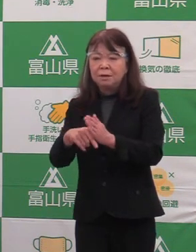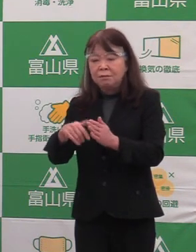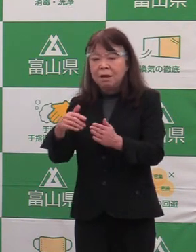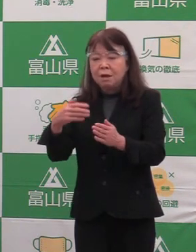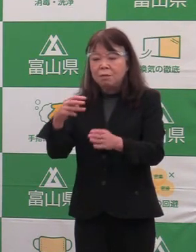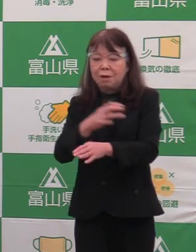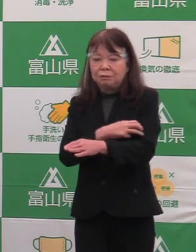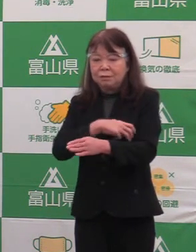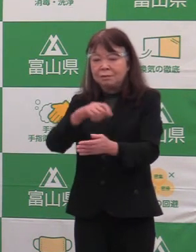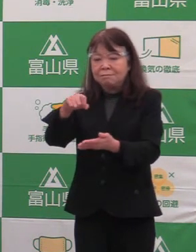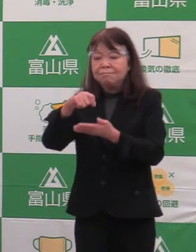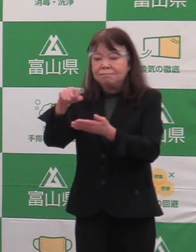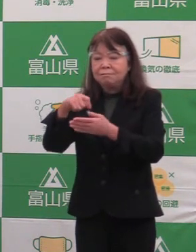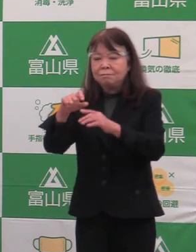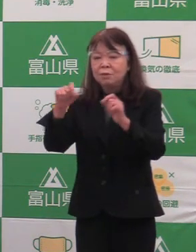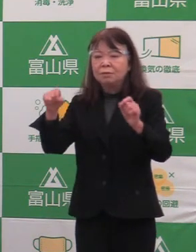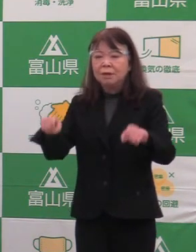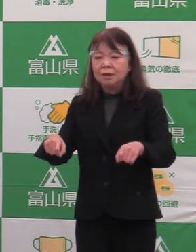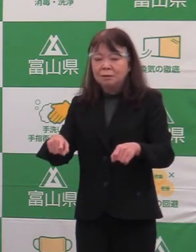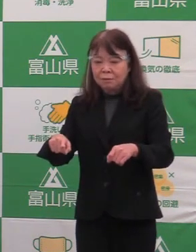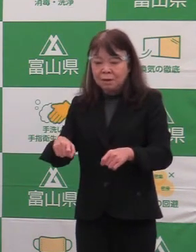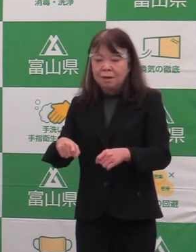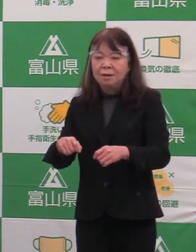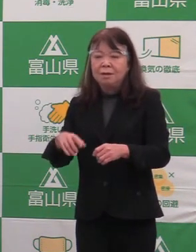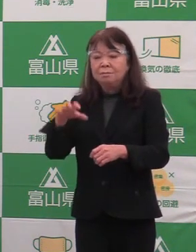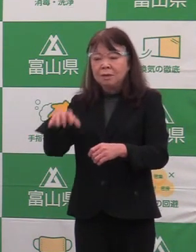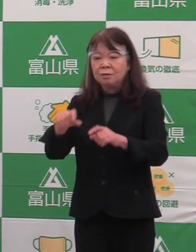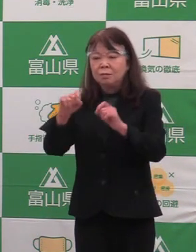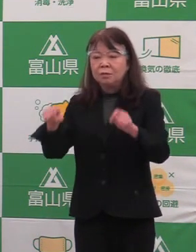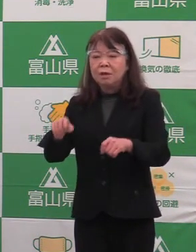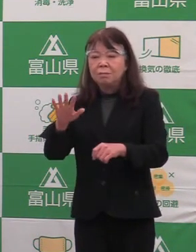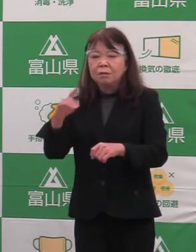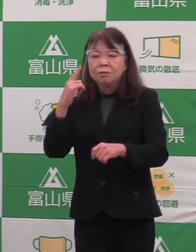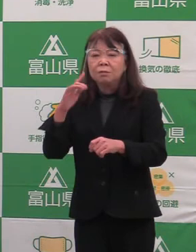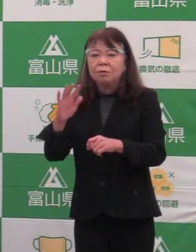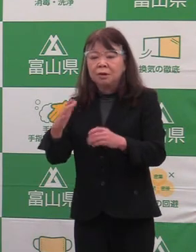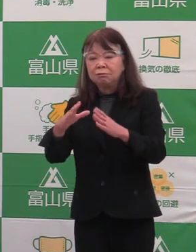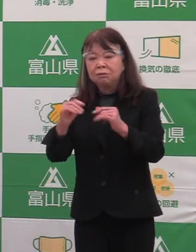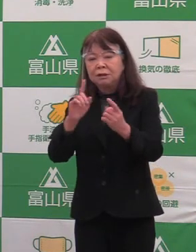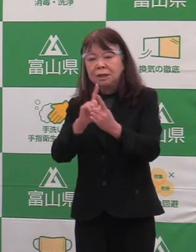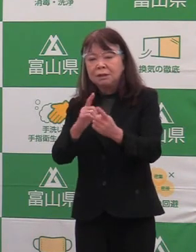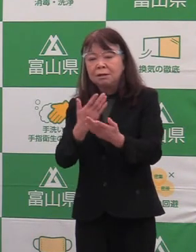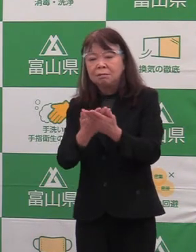んですけれども、改めて国に求めることをお聞かせ願いますでしょうか。